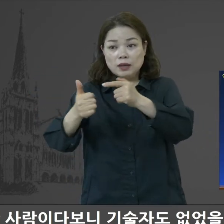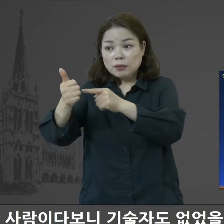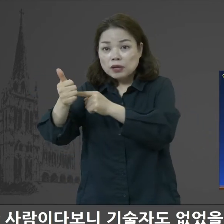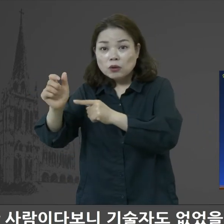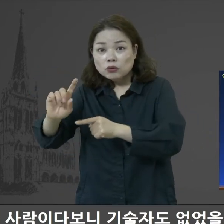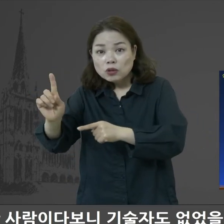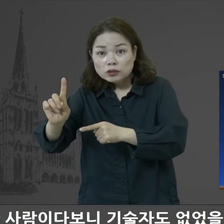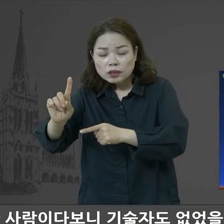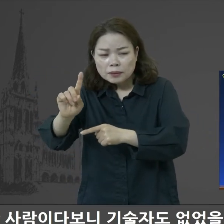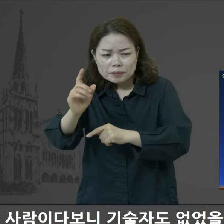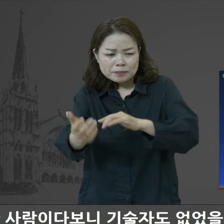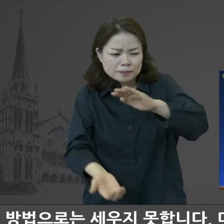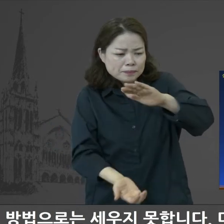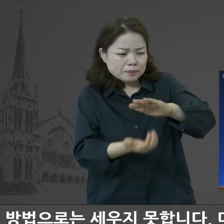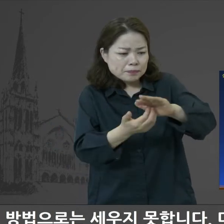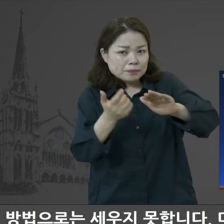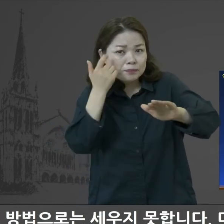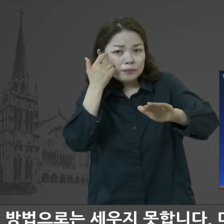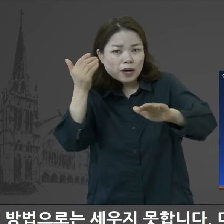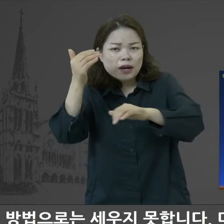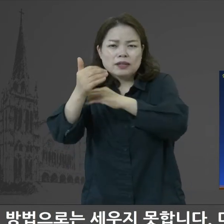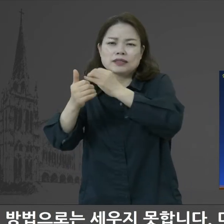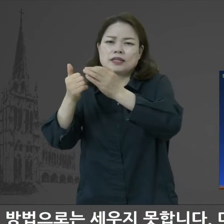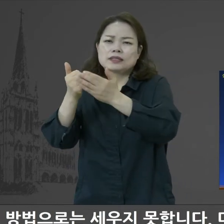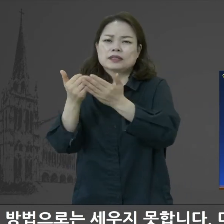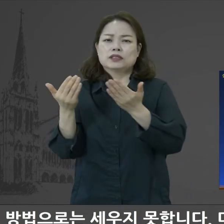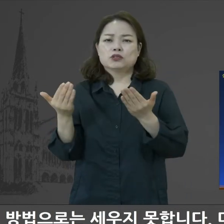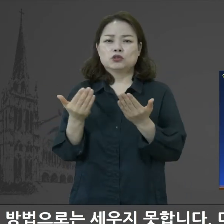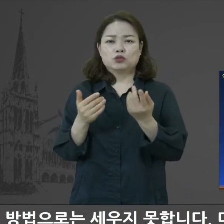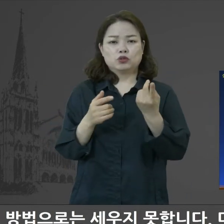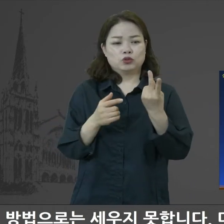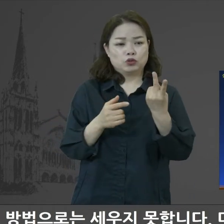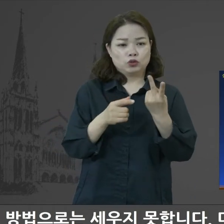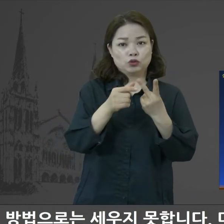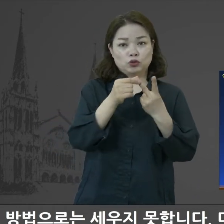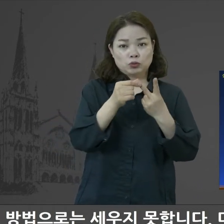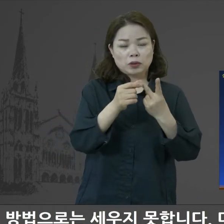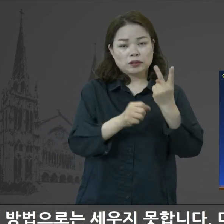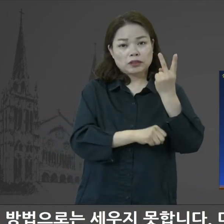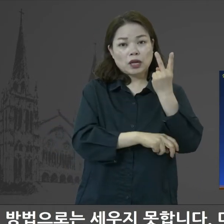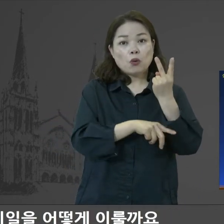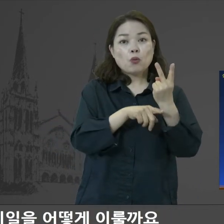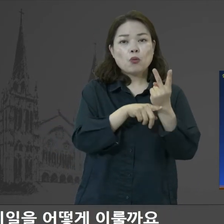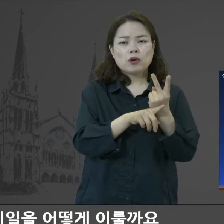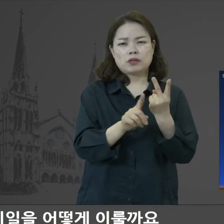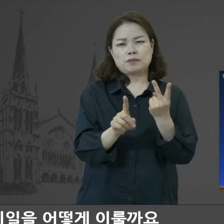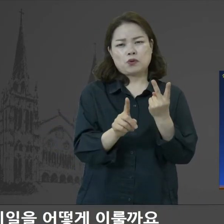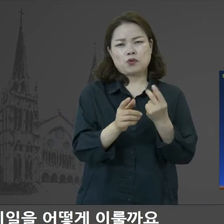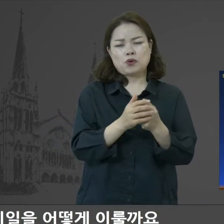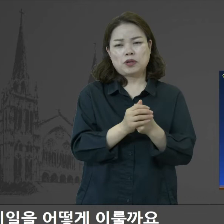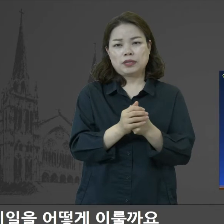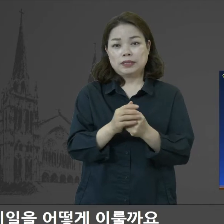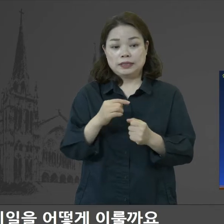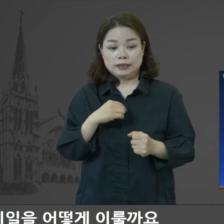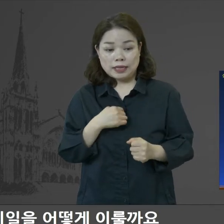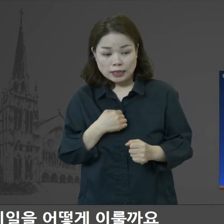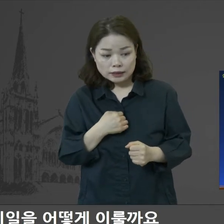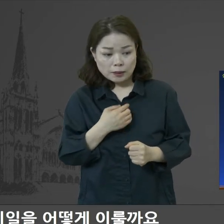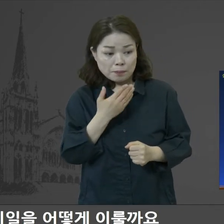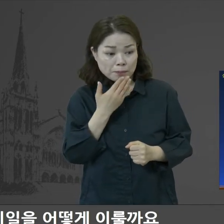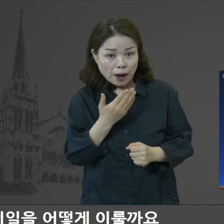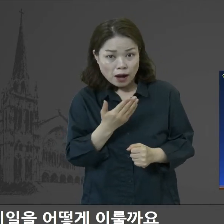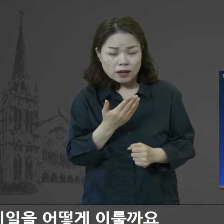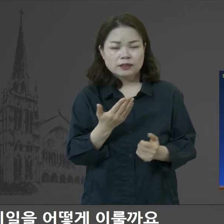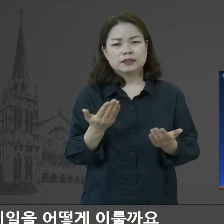일을 어떻게 이루어가는가? 하나님께서 일하시는 두 번째 원리는 무엇인가? 그건 바로 자신들이 할